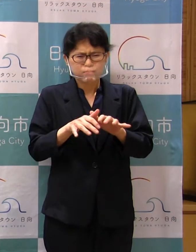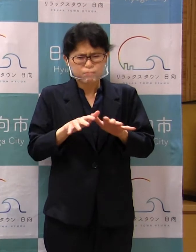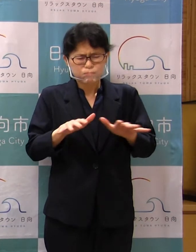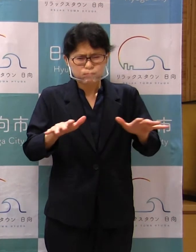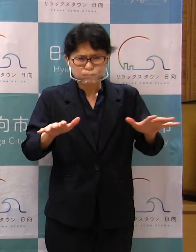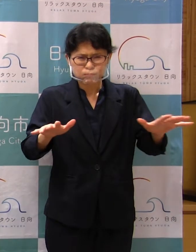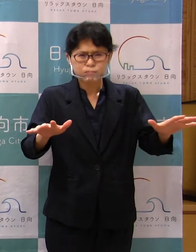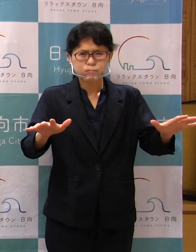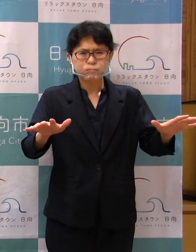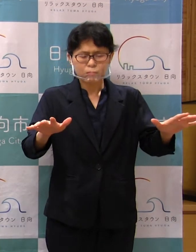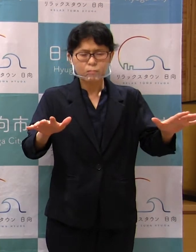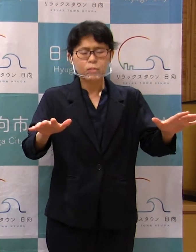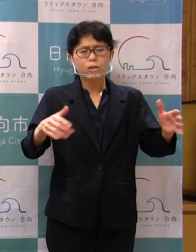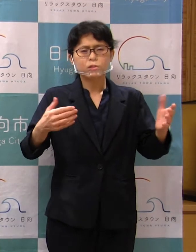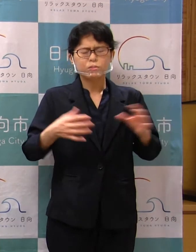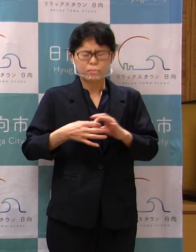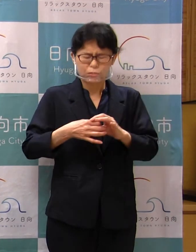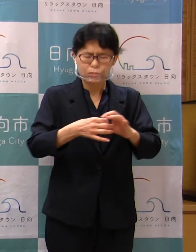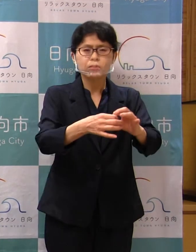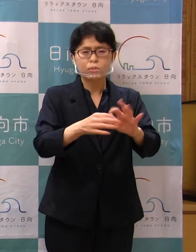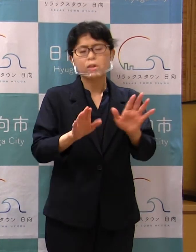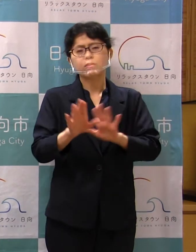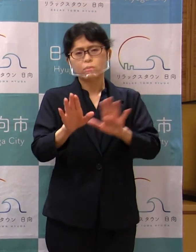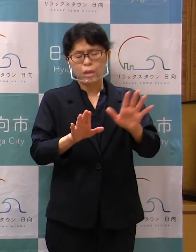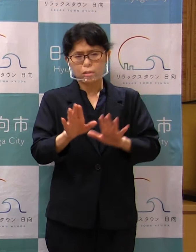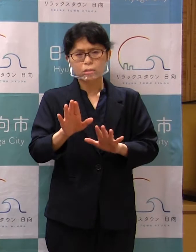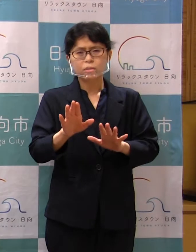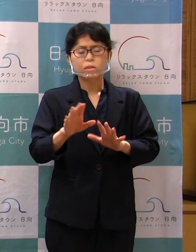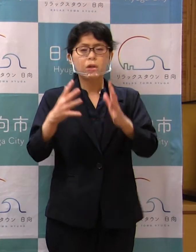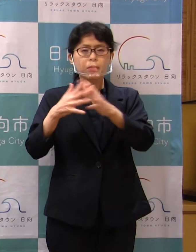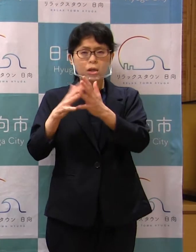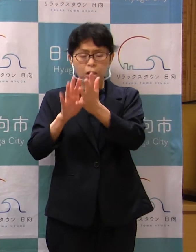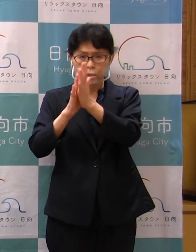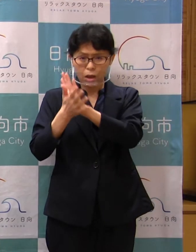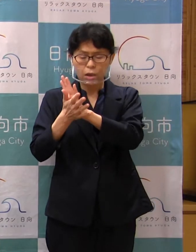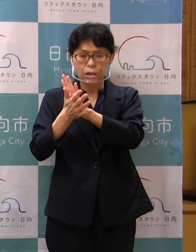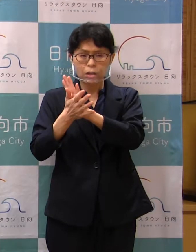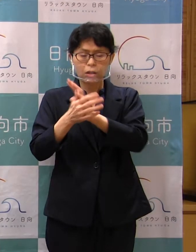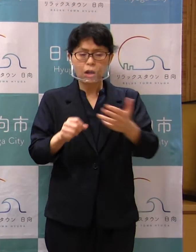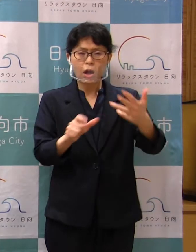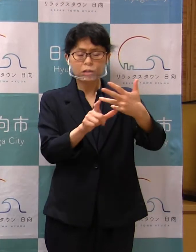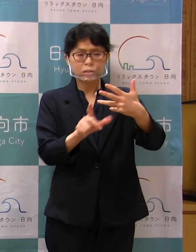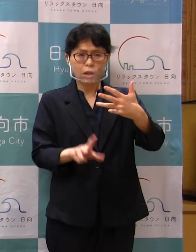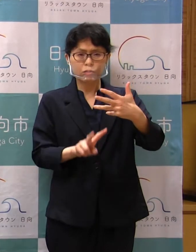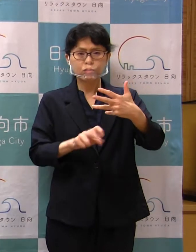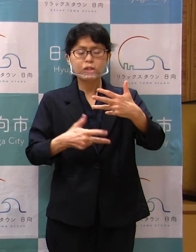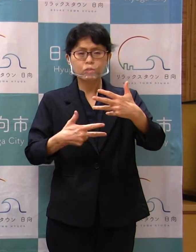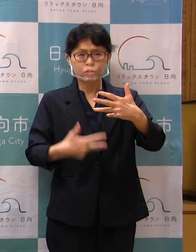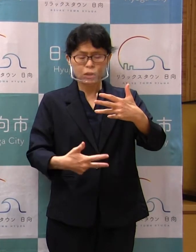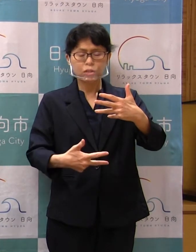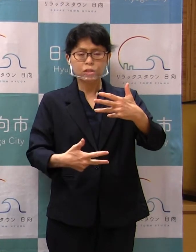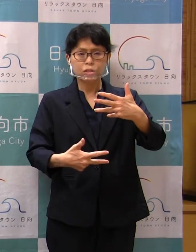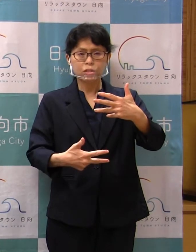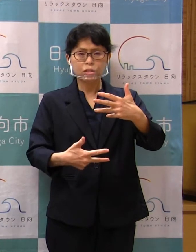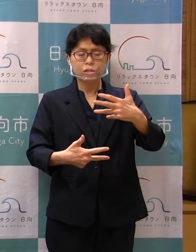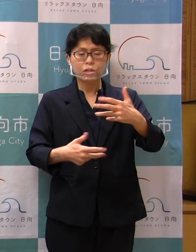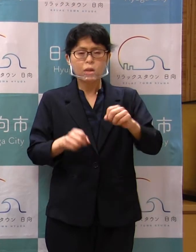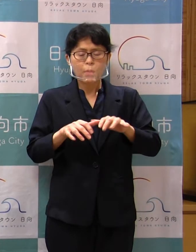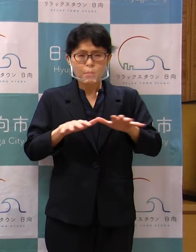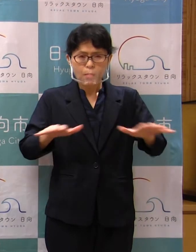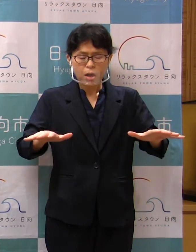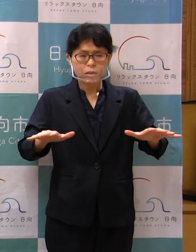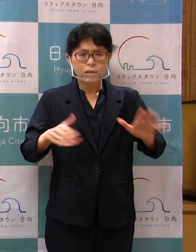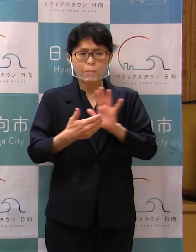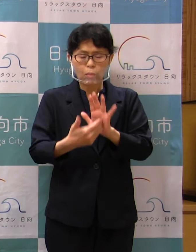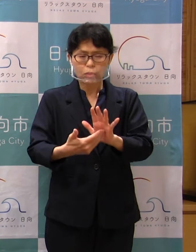アウトが見えない中、本県においては8月27日にまん延防止